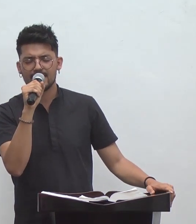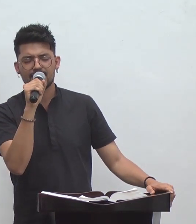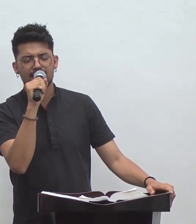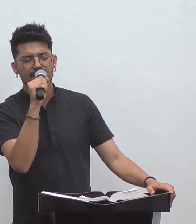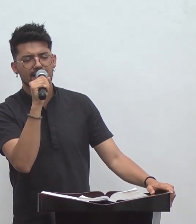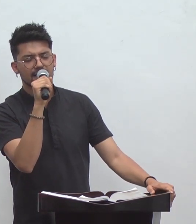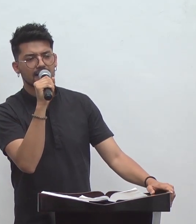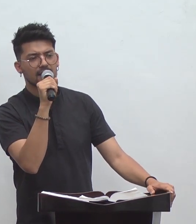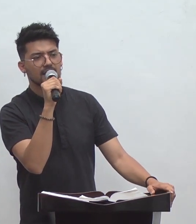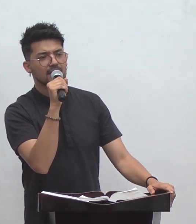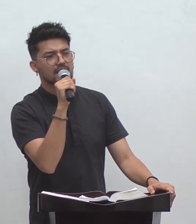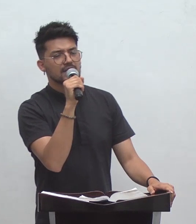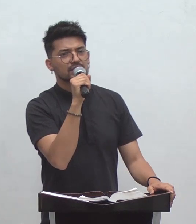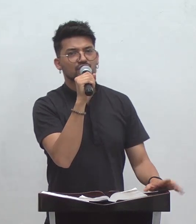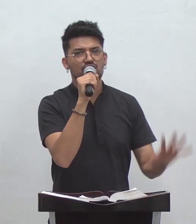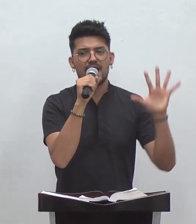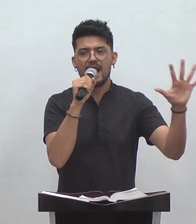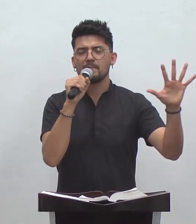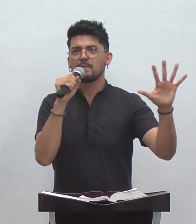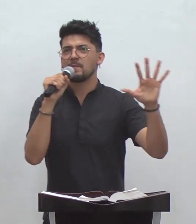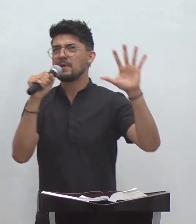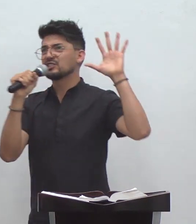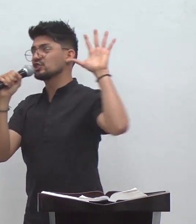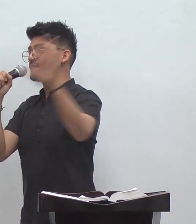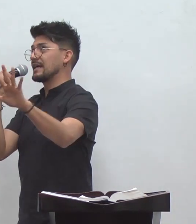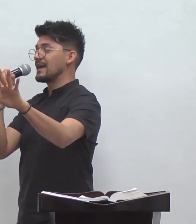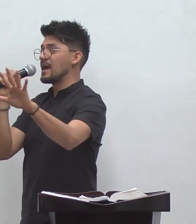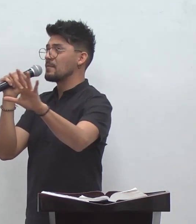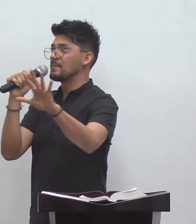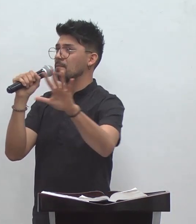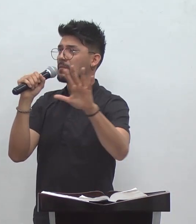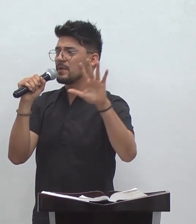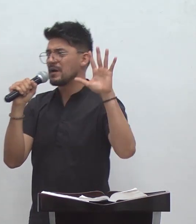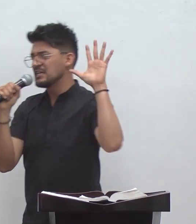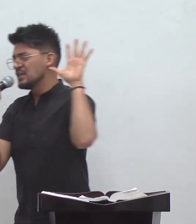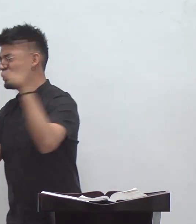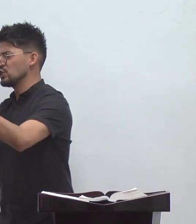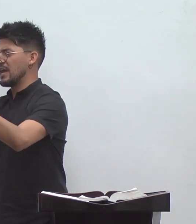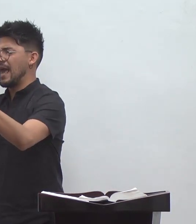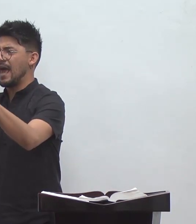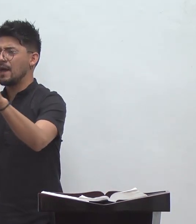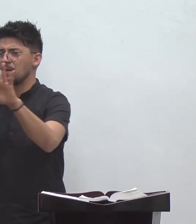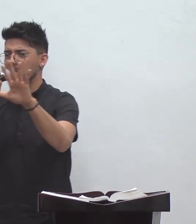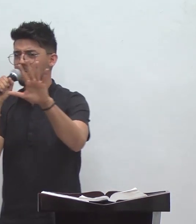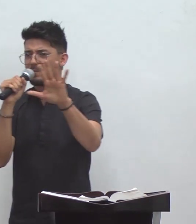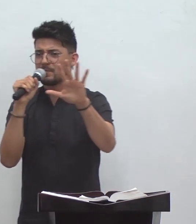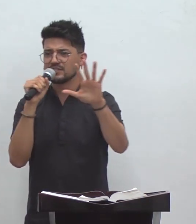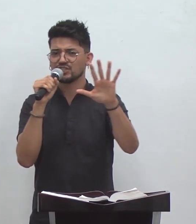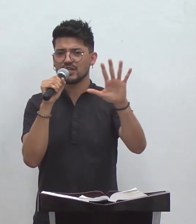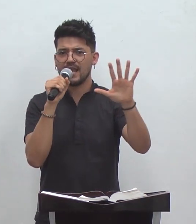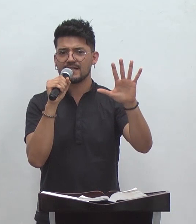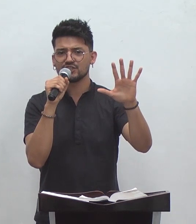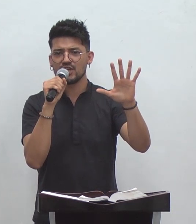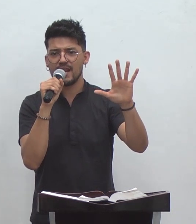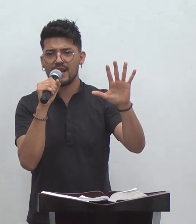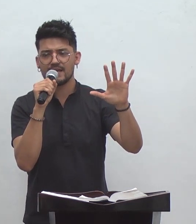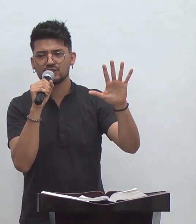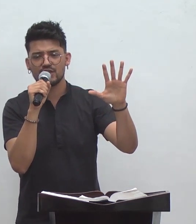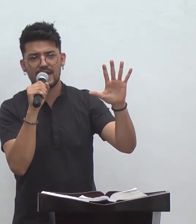Espíritu Santo de Dios, toma tu lugar, toma tu lugar, toma tu lugar y llénanos para toda buena obra.